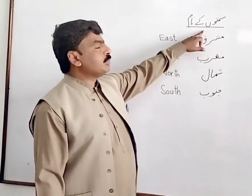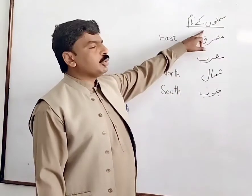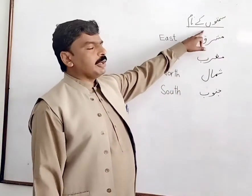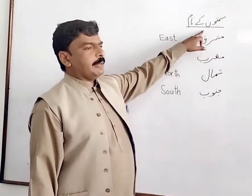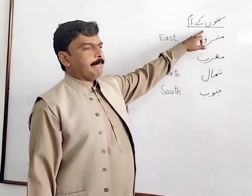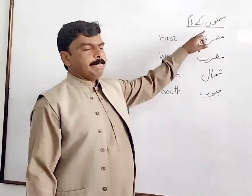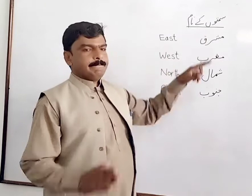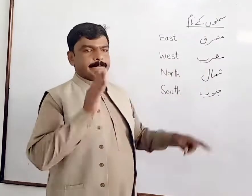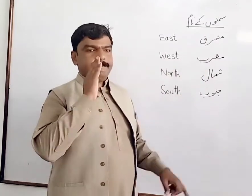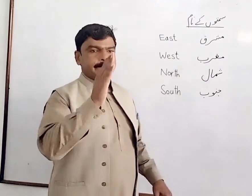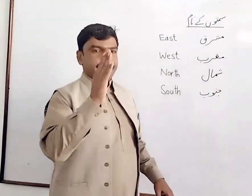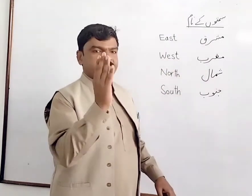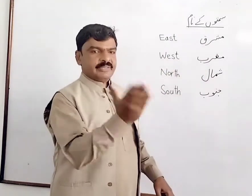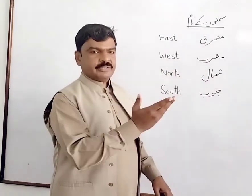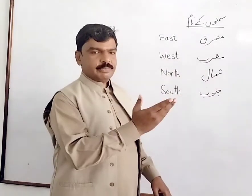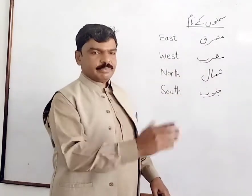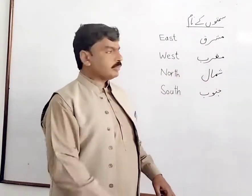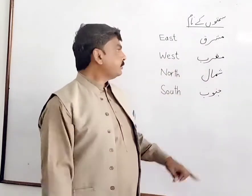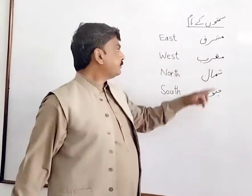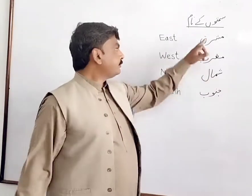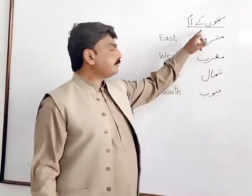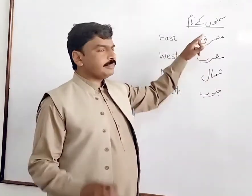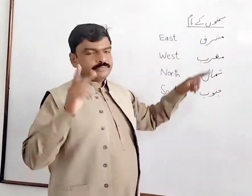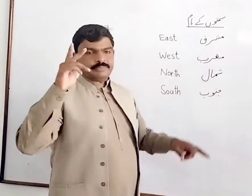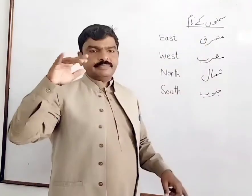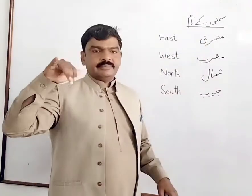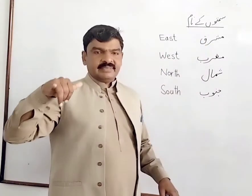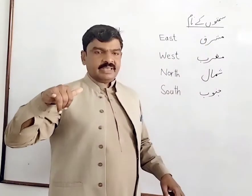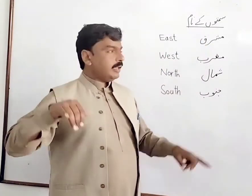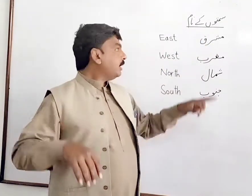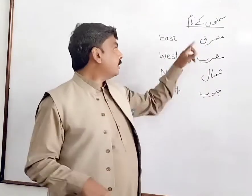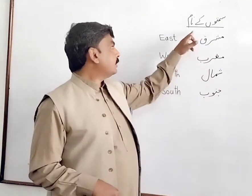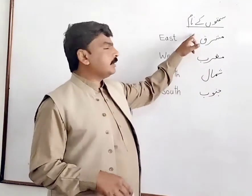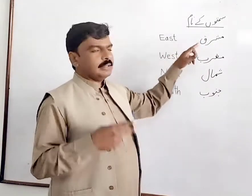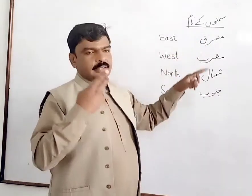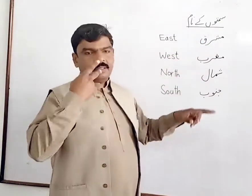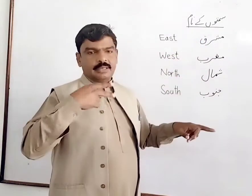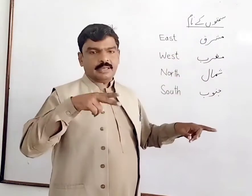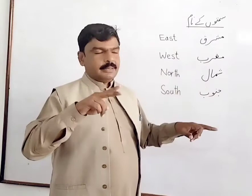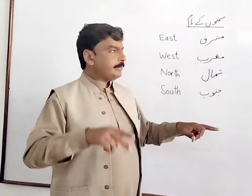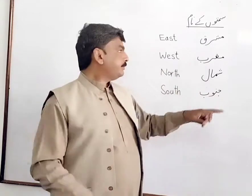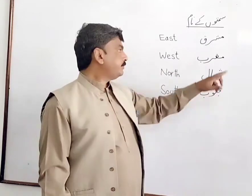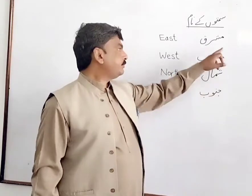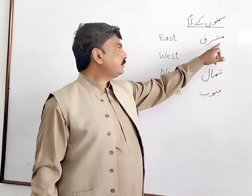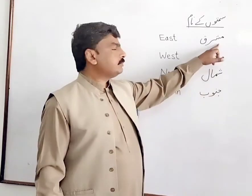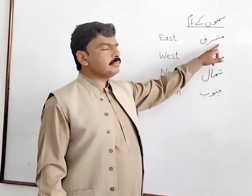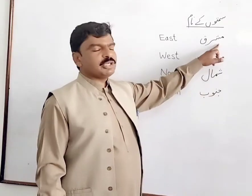सिमतों के नाम, सिमतों के नाम।